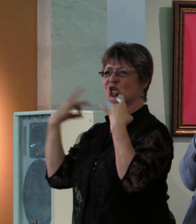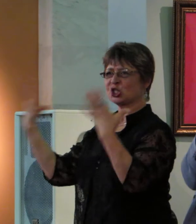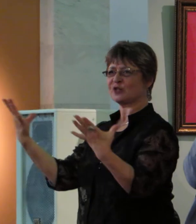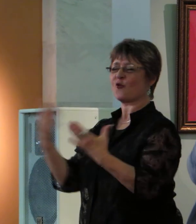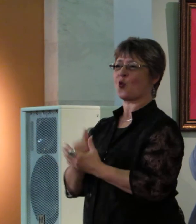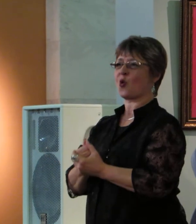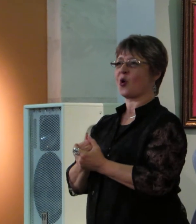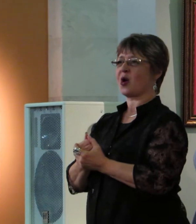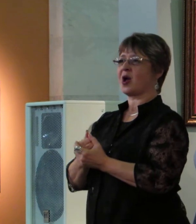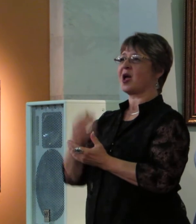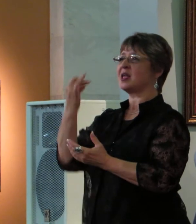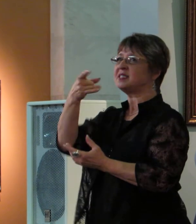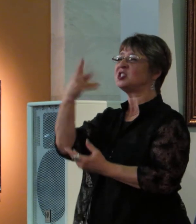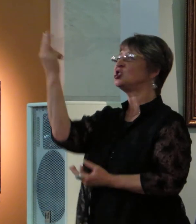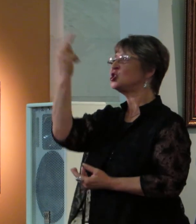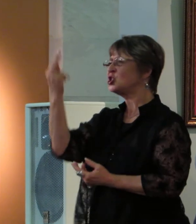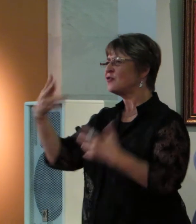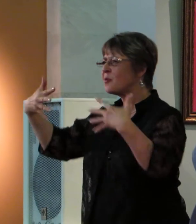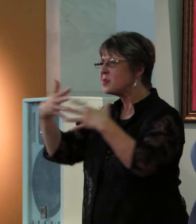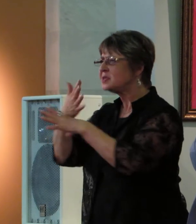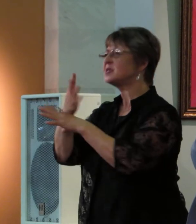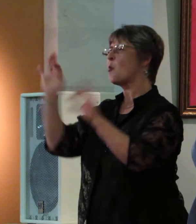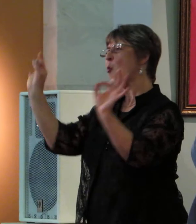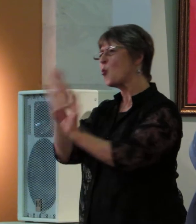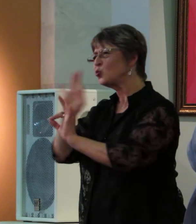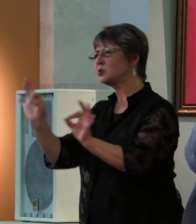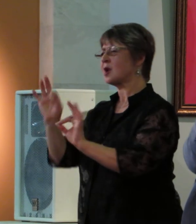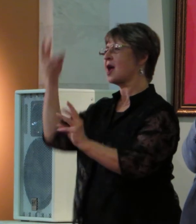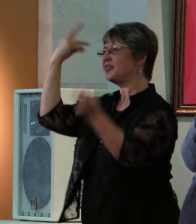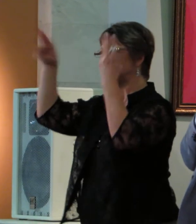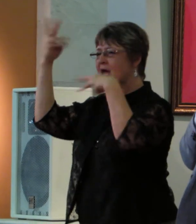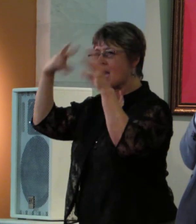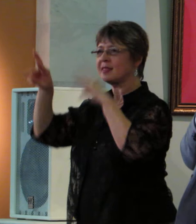и синтез живописи, музыки, дизайна.